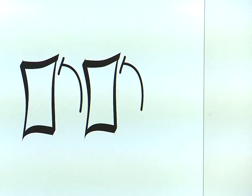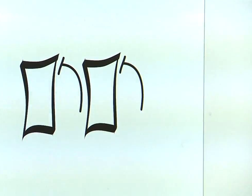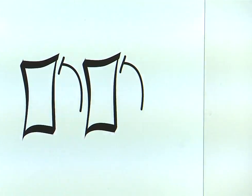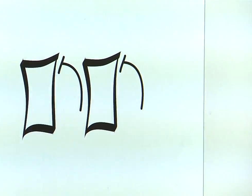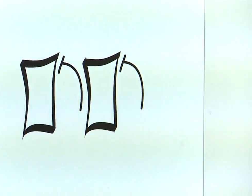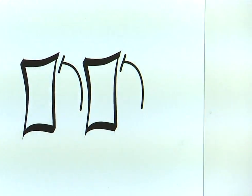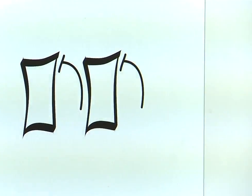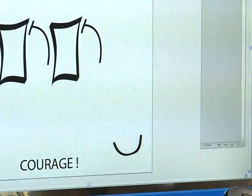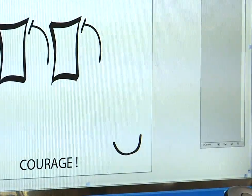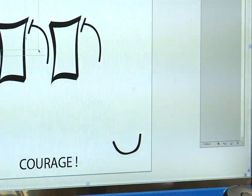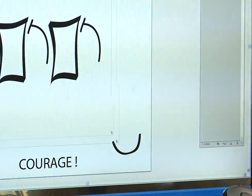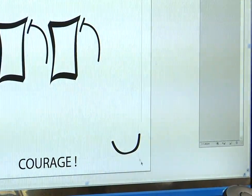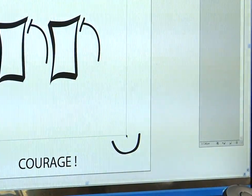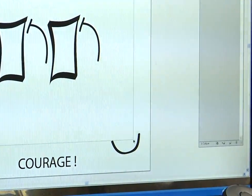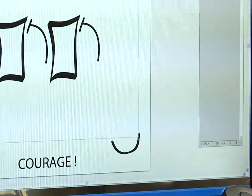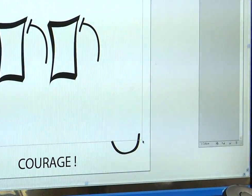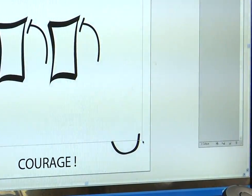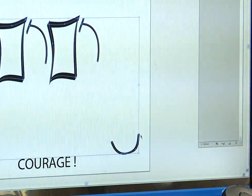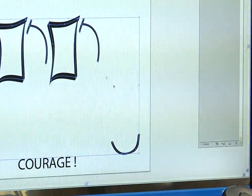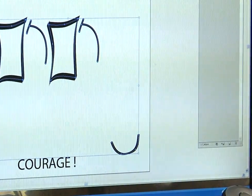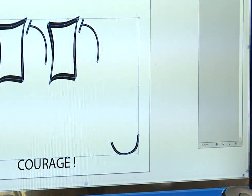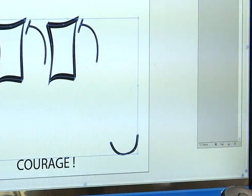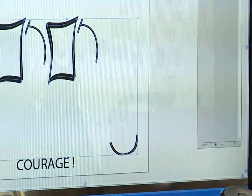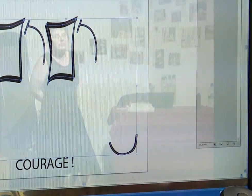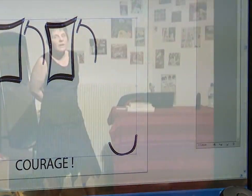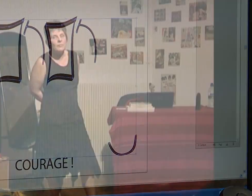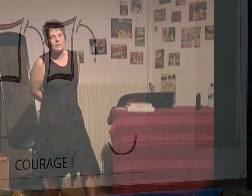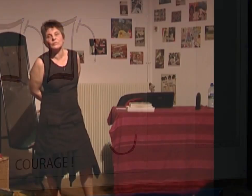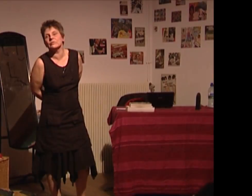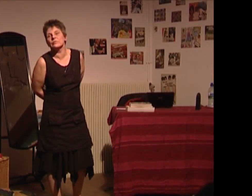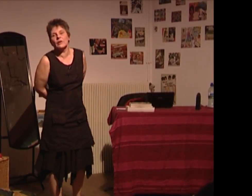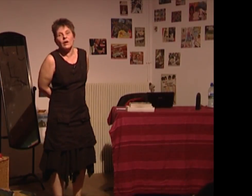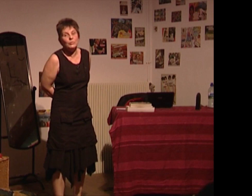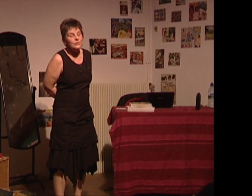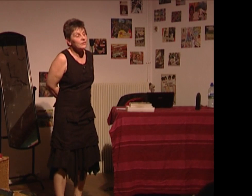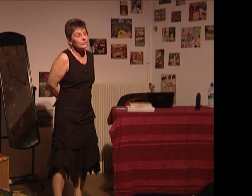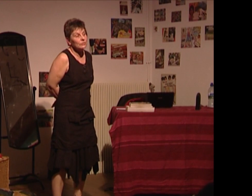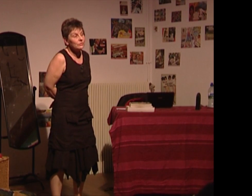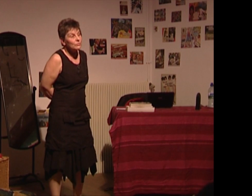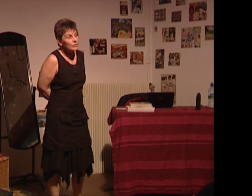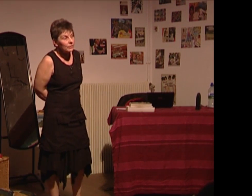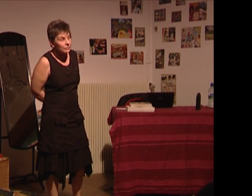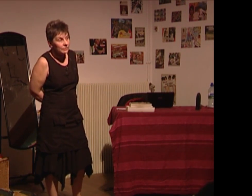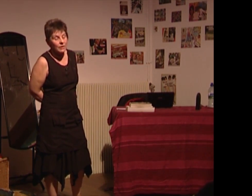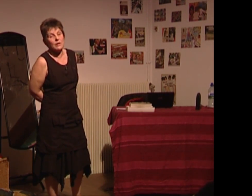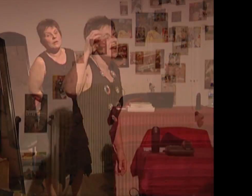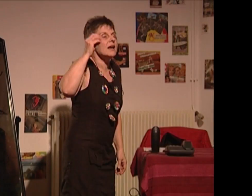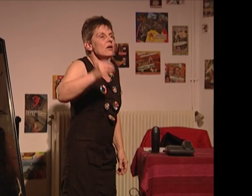des signes et créatrice d'une écriture de cette même langue, veut dire avec tout cela que c'est un outil merveilleux. La